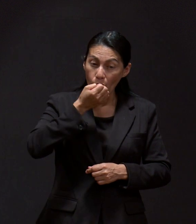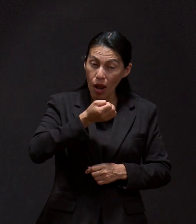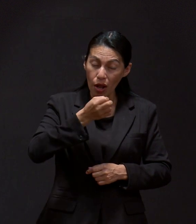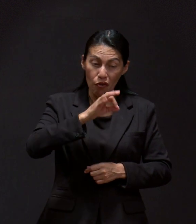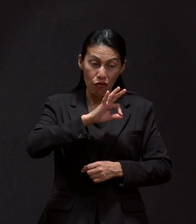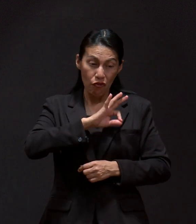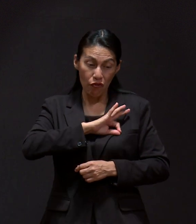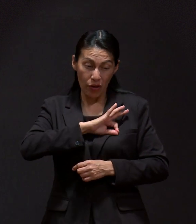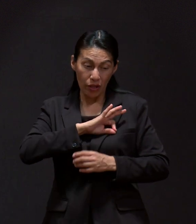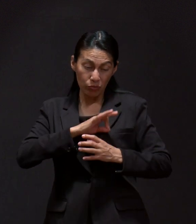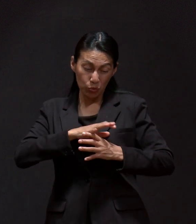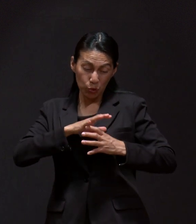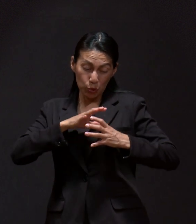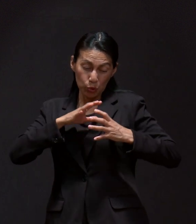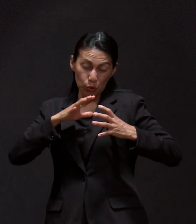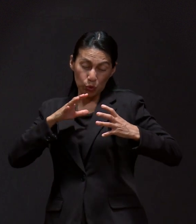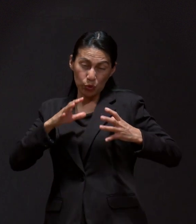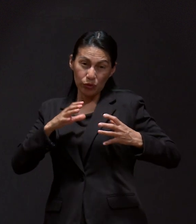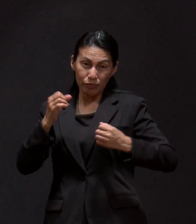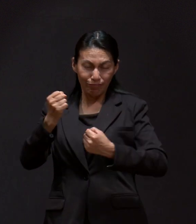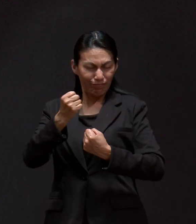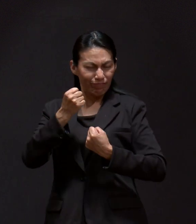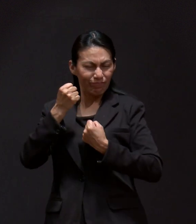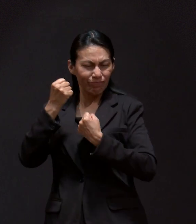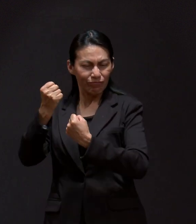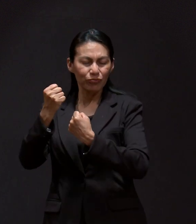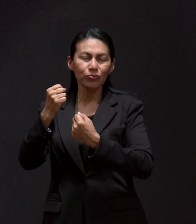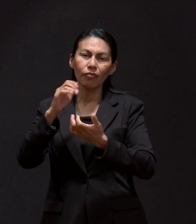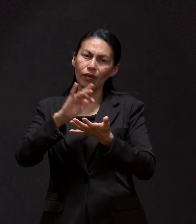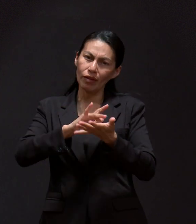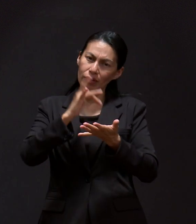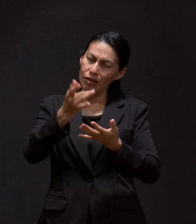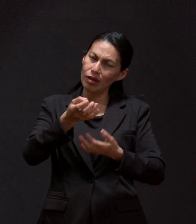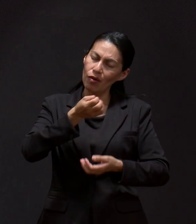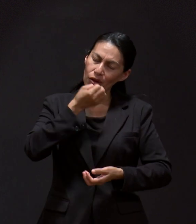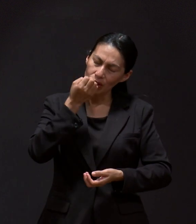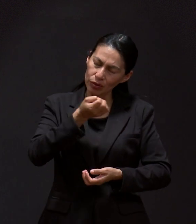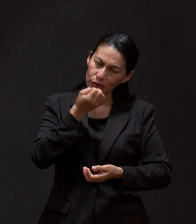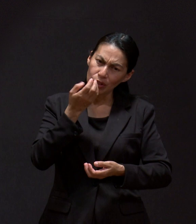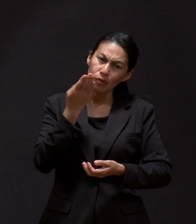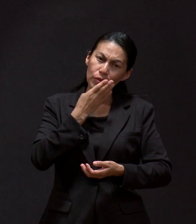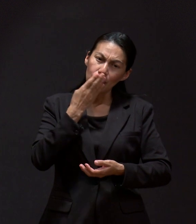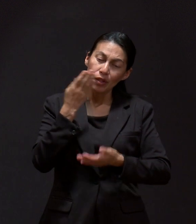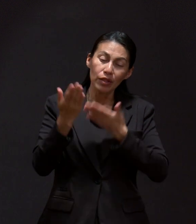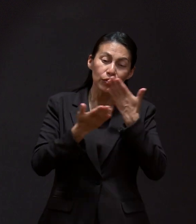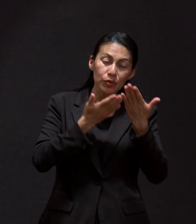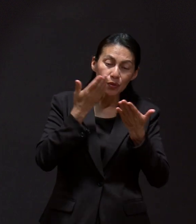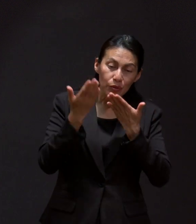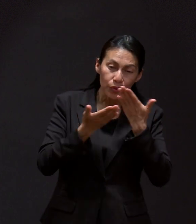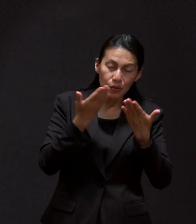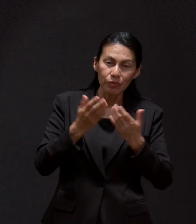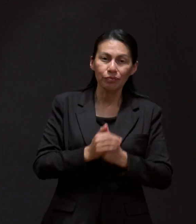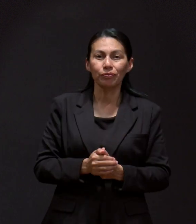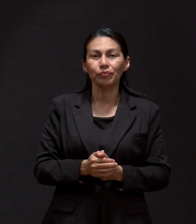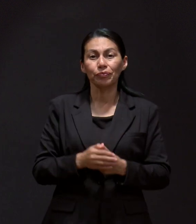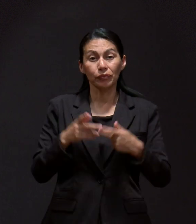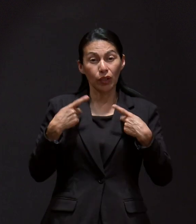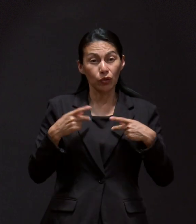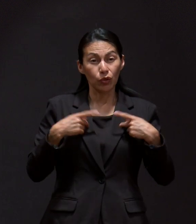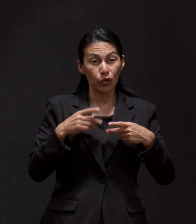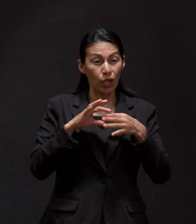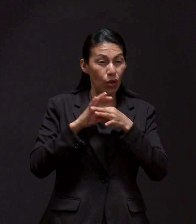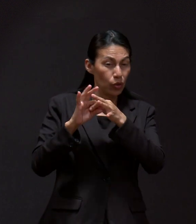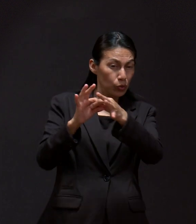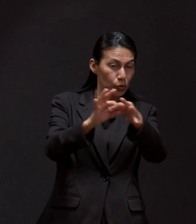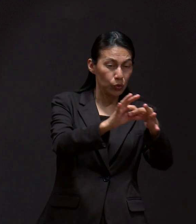fe sea fortalecida a través de la meditación y la oración y a través de